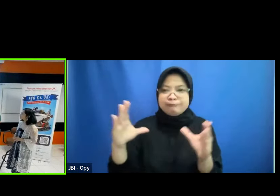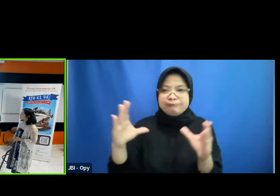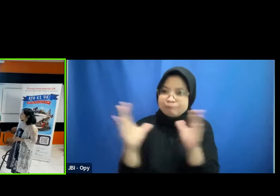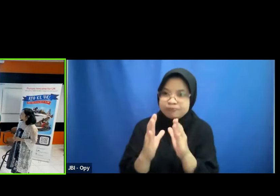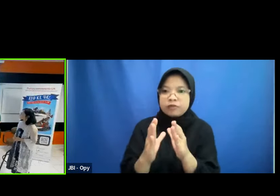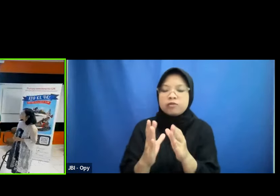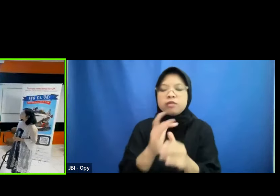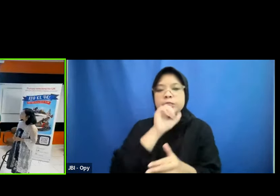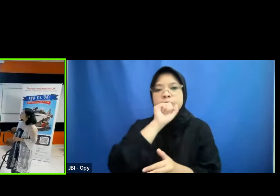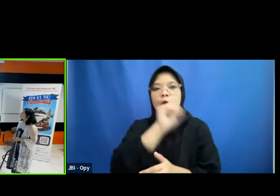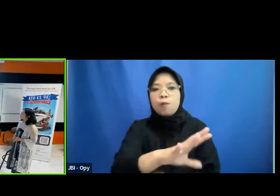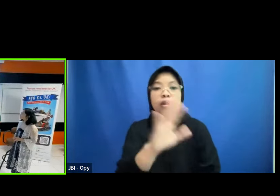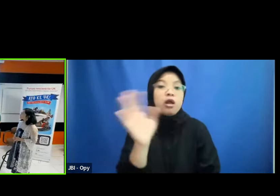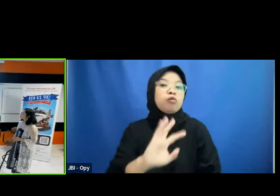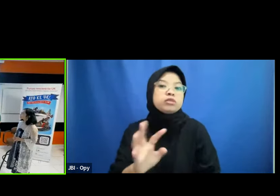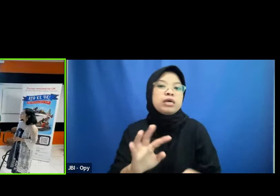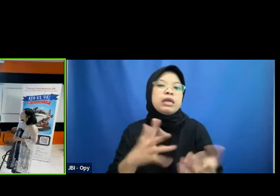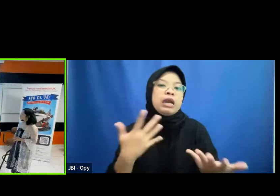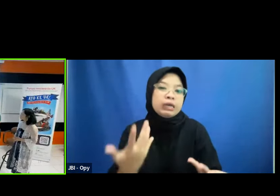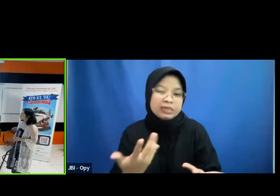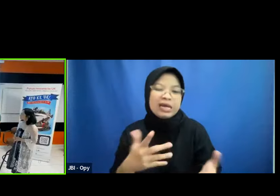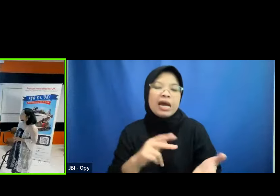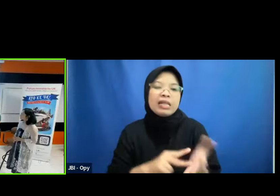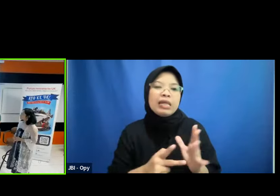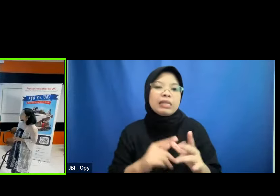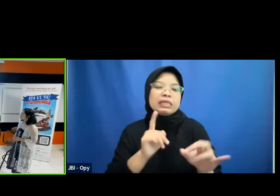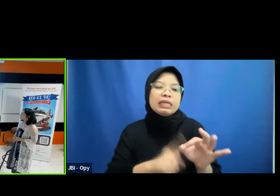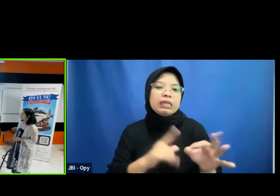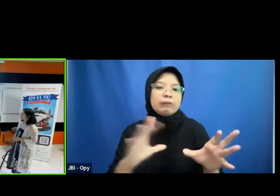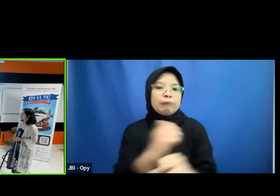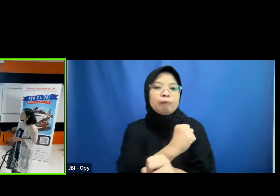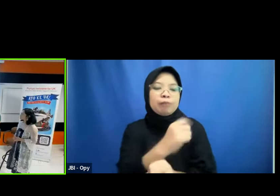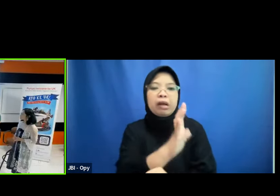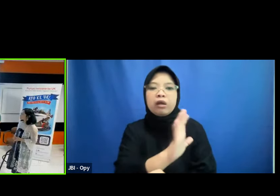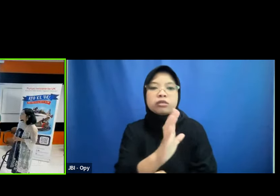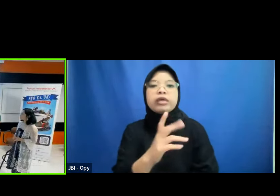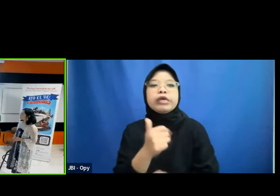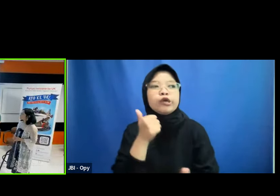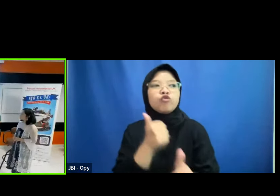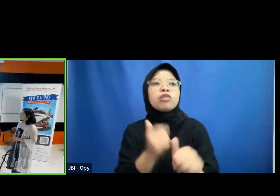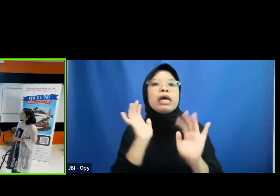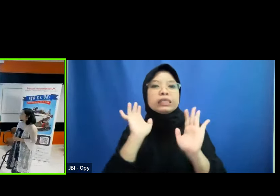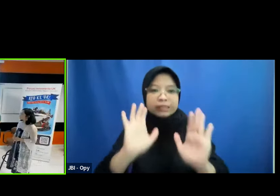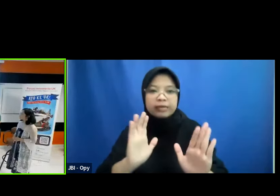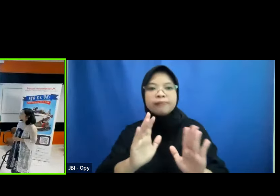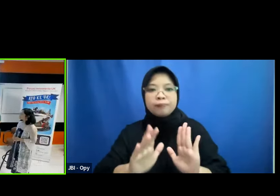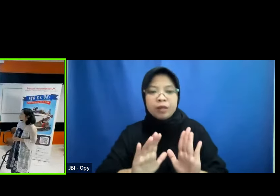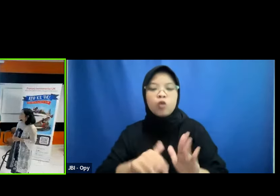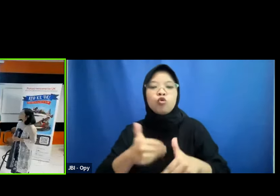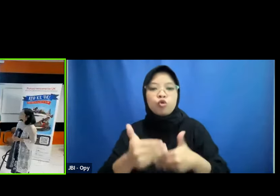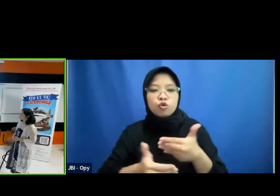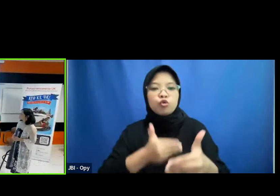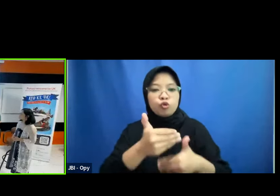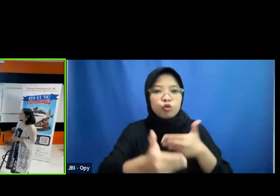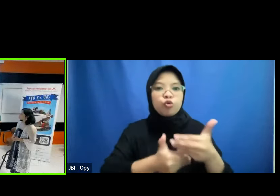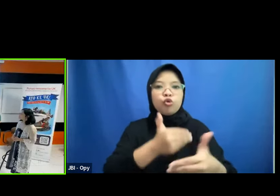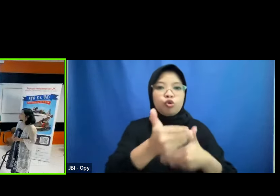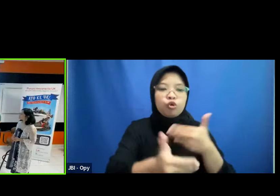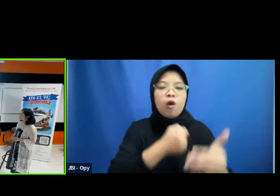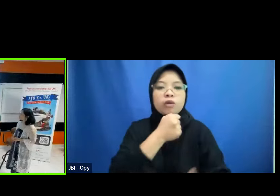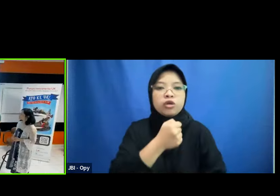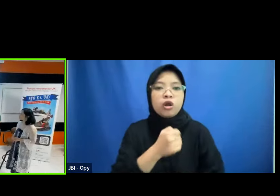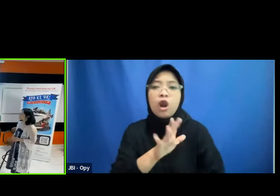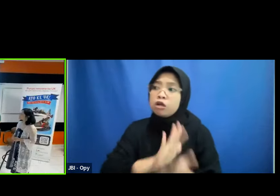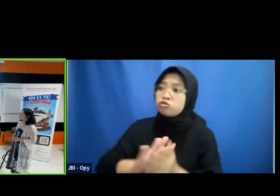ke Sebuah Jawaban nanti malah enggak enggak dapat gitu ya ikutin aja alur dari nanti wawancara kita nanyanya